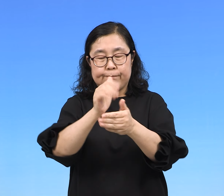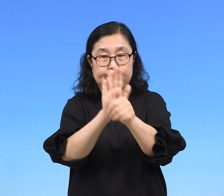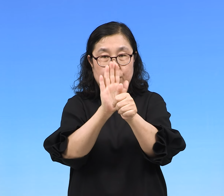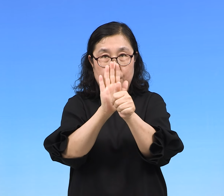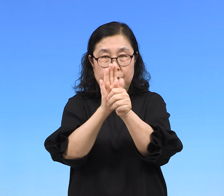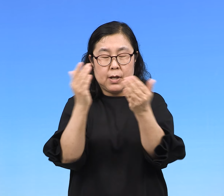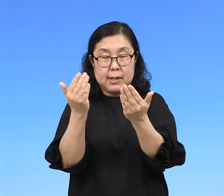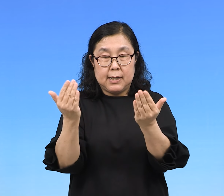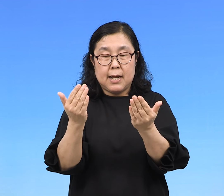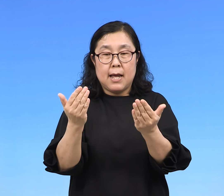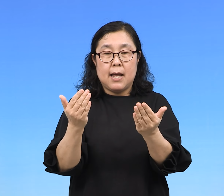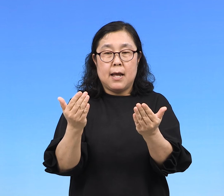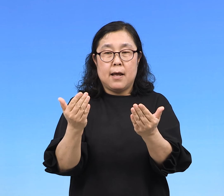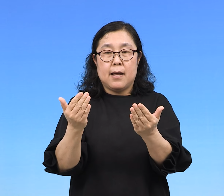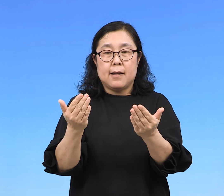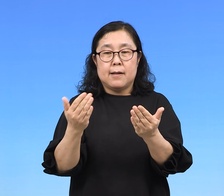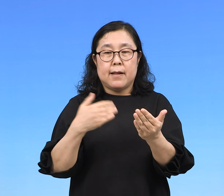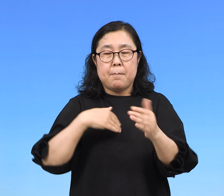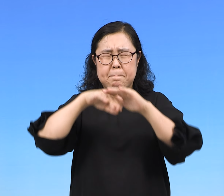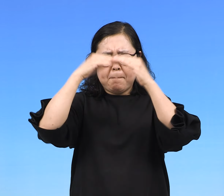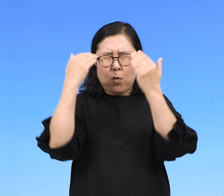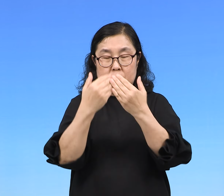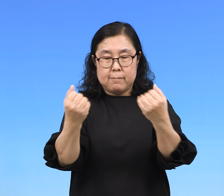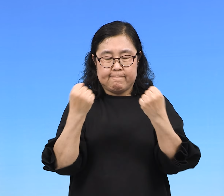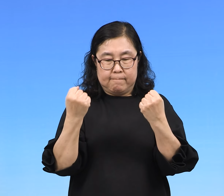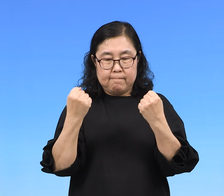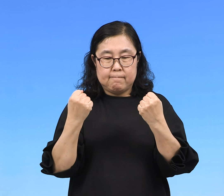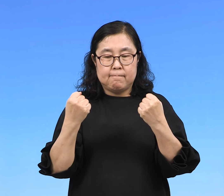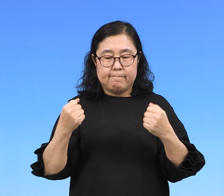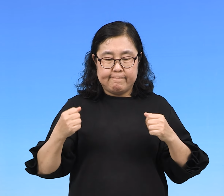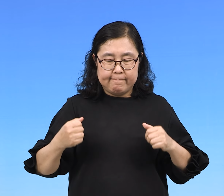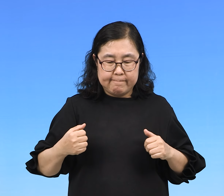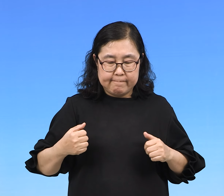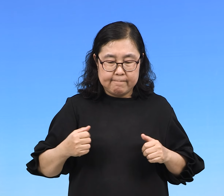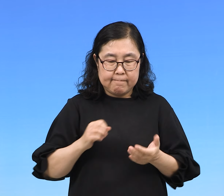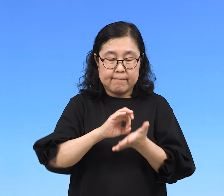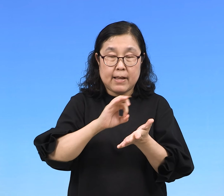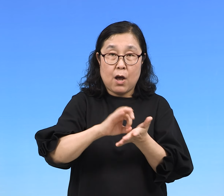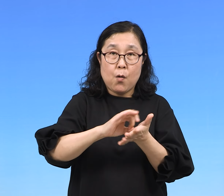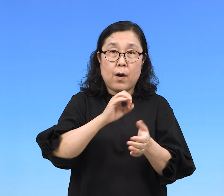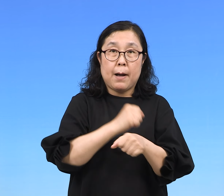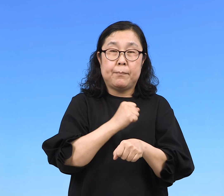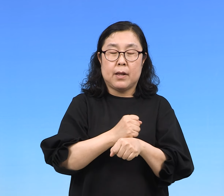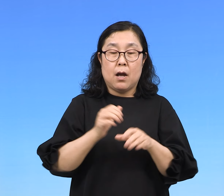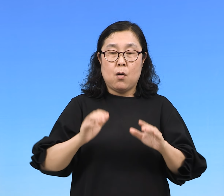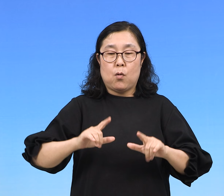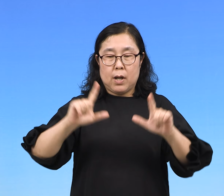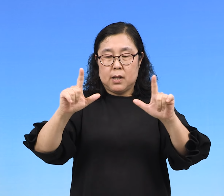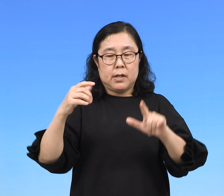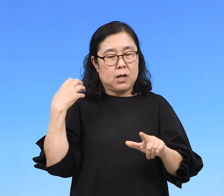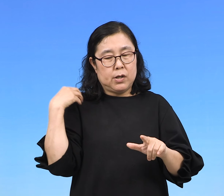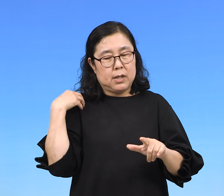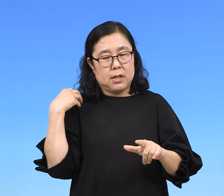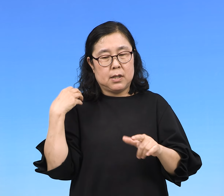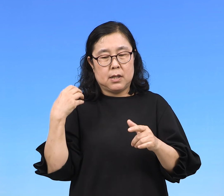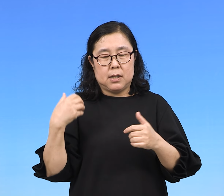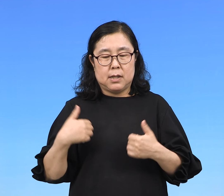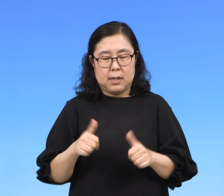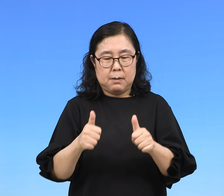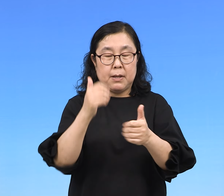일에 내 모든 에너지를 다 투입할 것입니다. 그래서 제가 연초에 담당 교역자들한테 올해 열심히 하지 마라